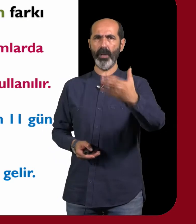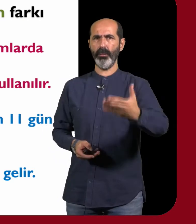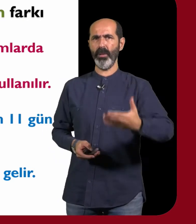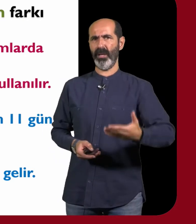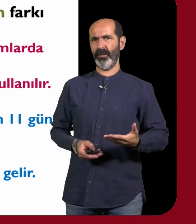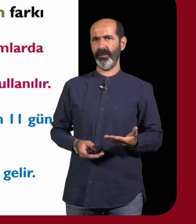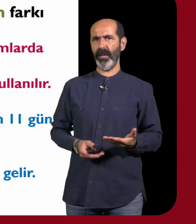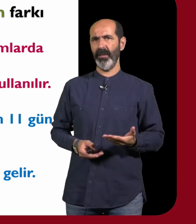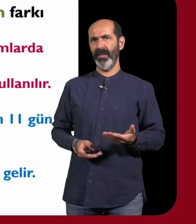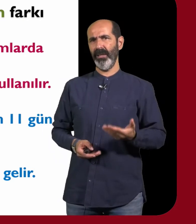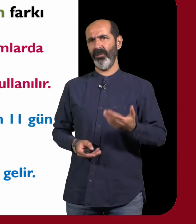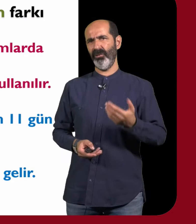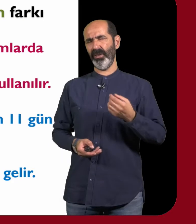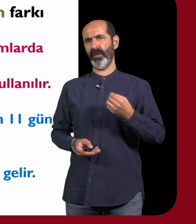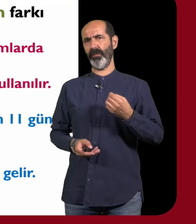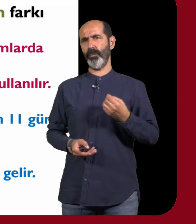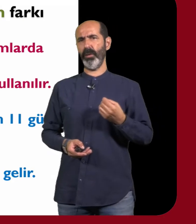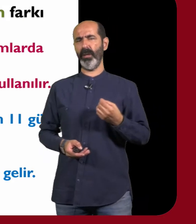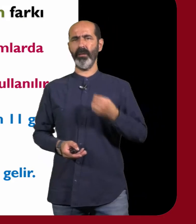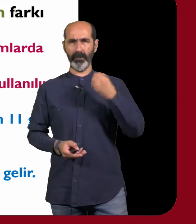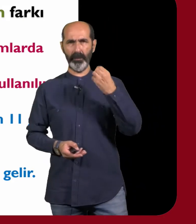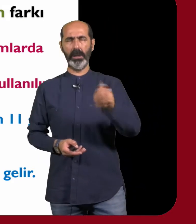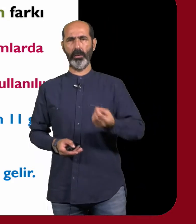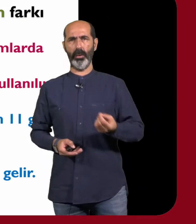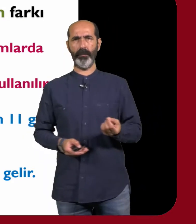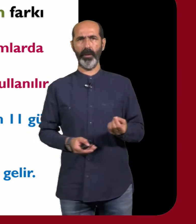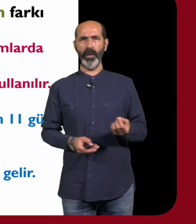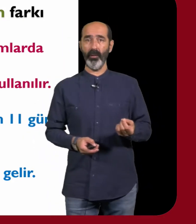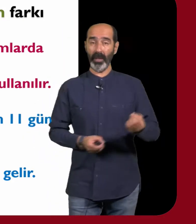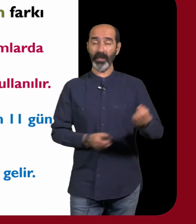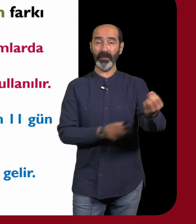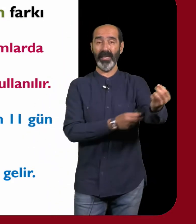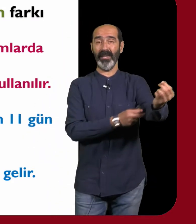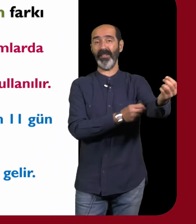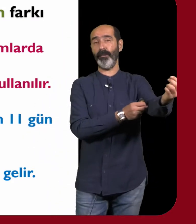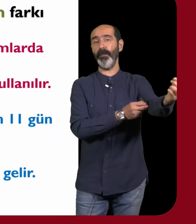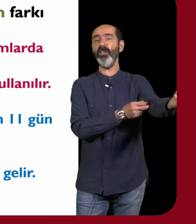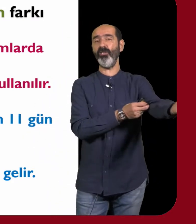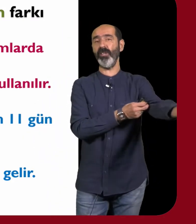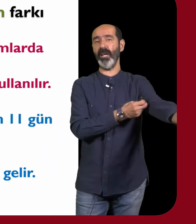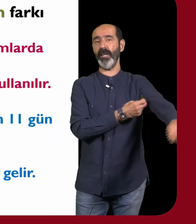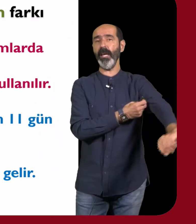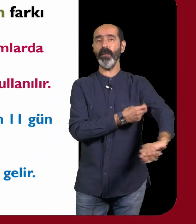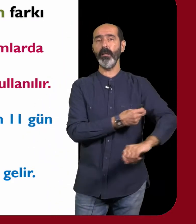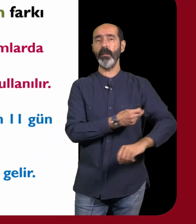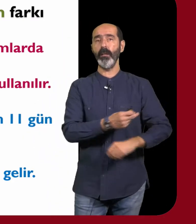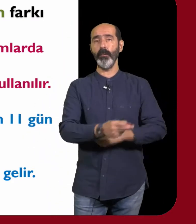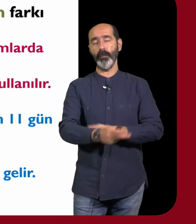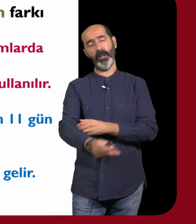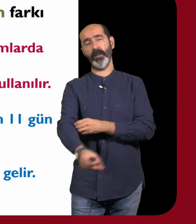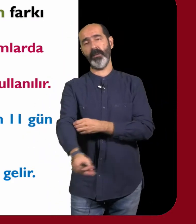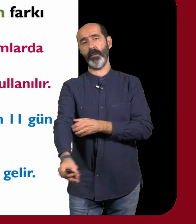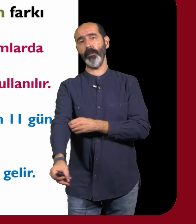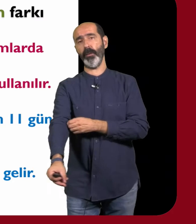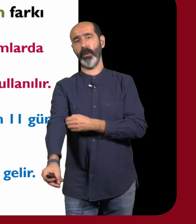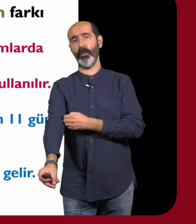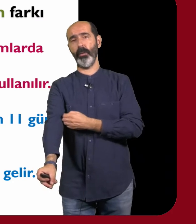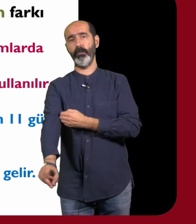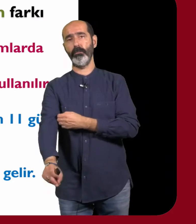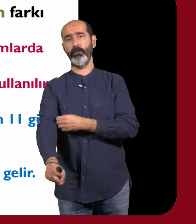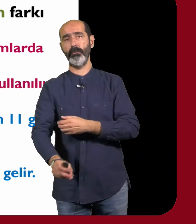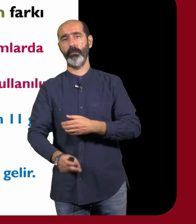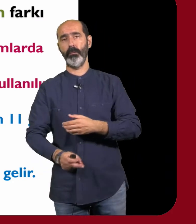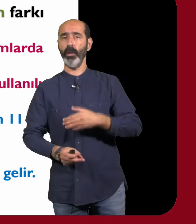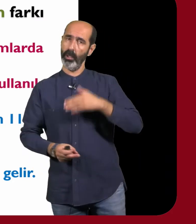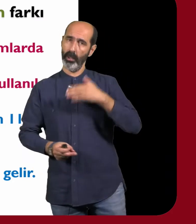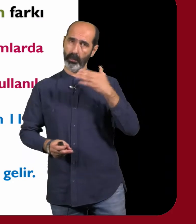müslüman dünyasında tecrit takvim kullanıldığı biliniyor Fakat resmi işlerde Miladi takvimde